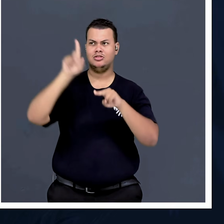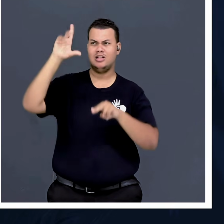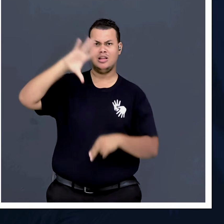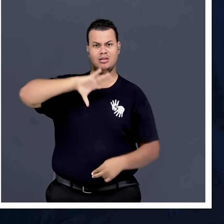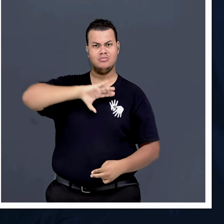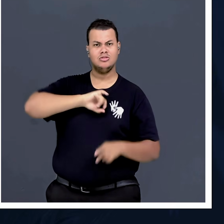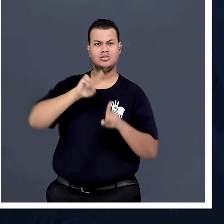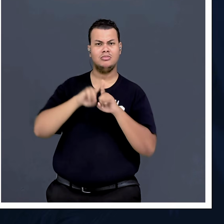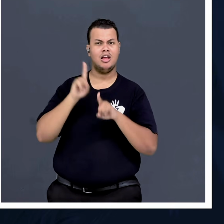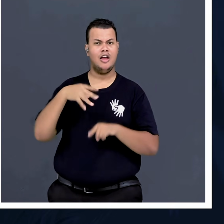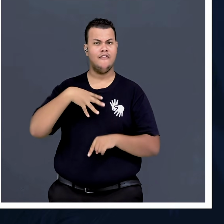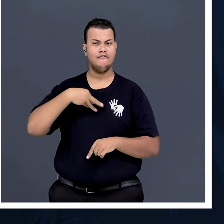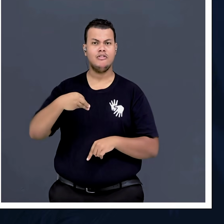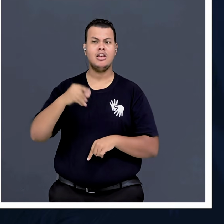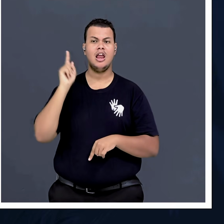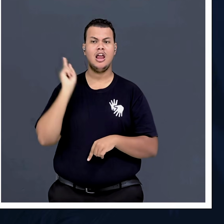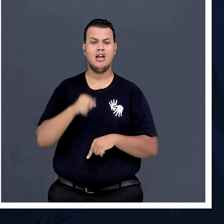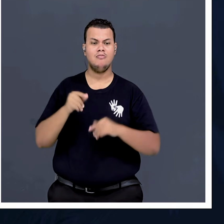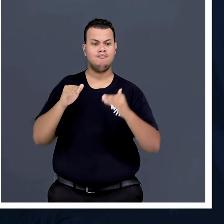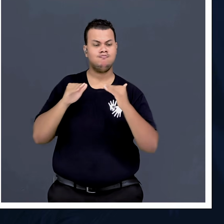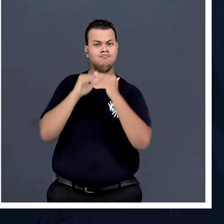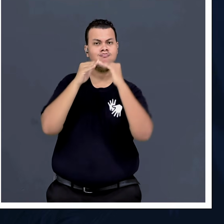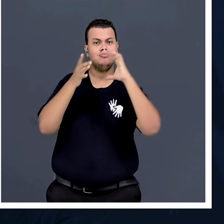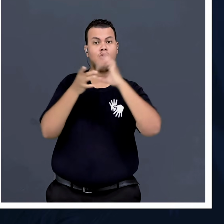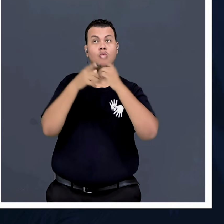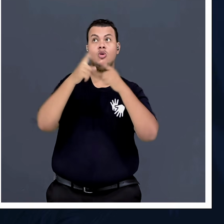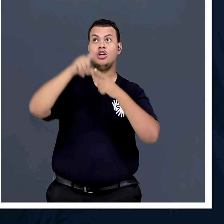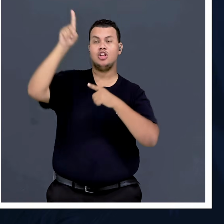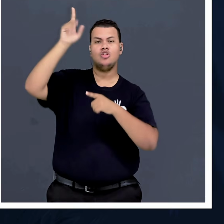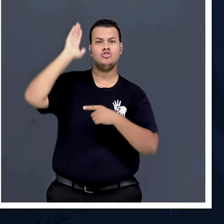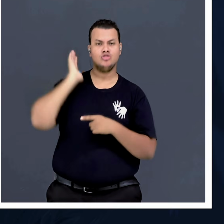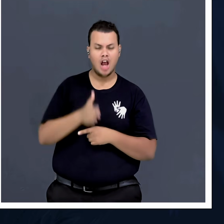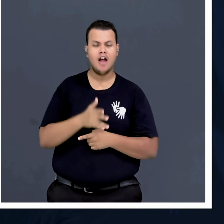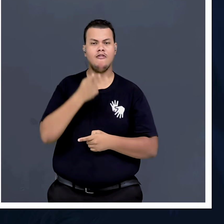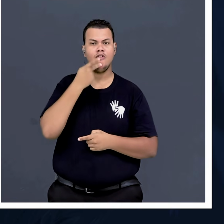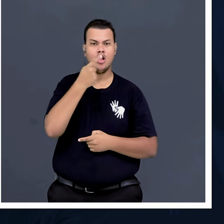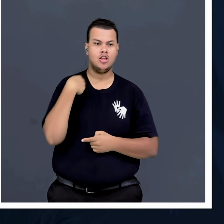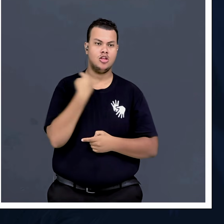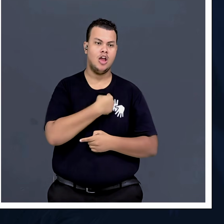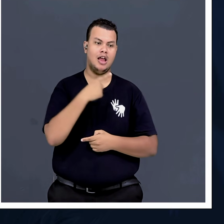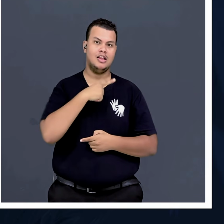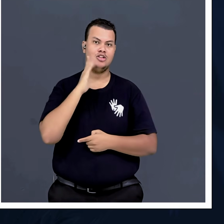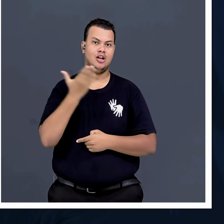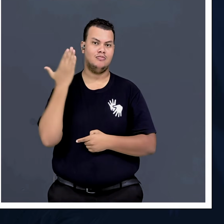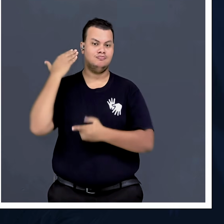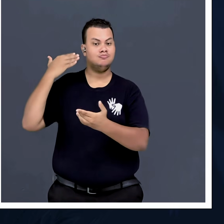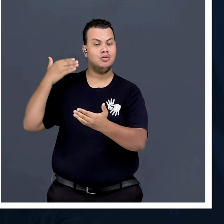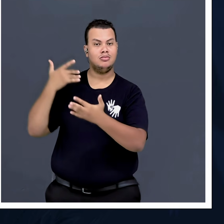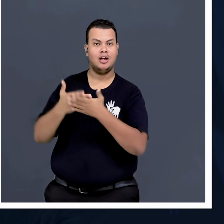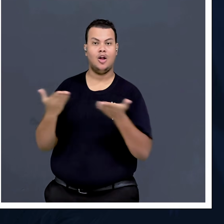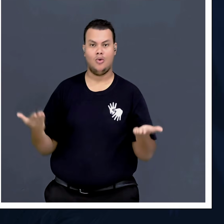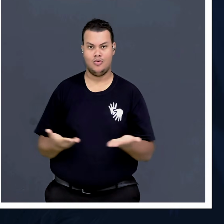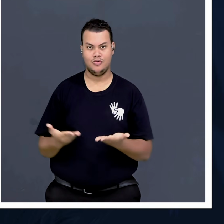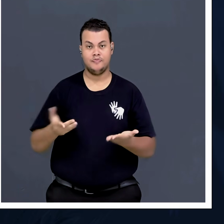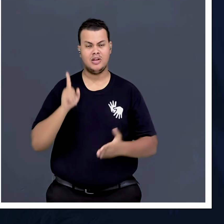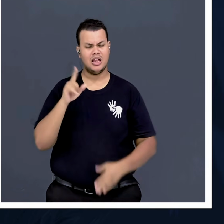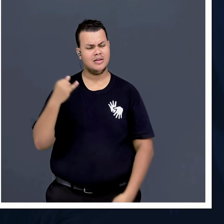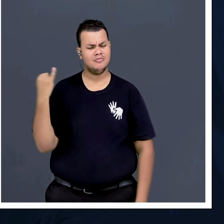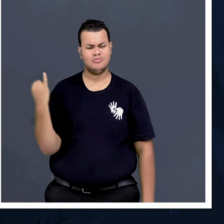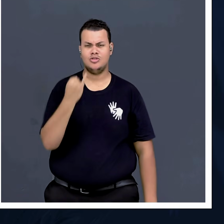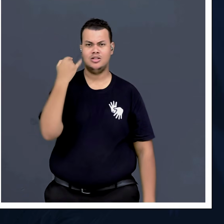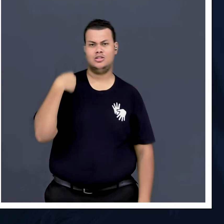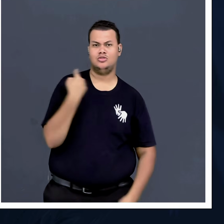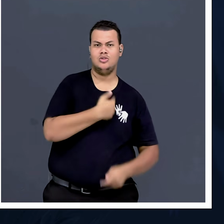sermos filhos, ela é firmada, porque Deus já declarou ali quem nós somos. É muito importante